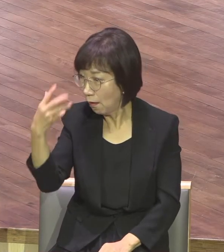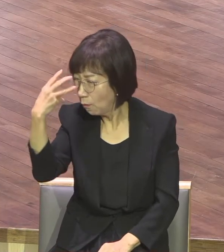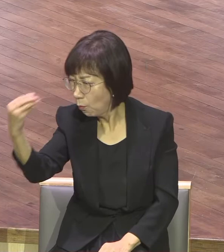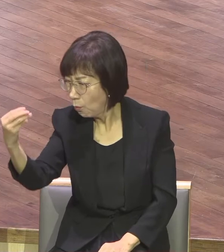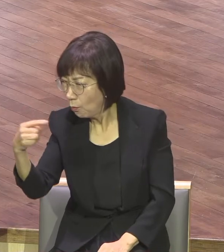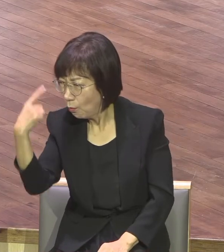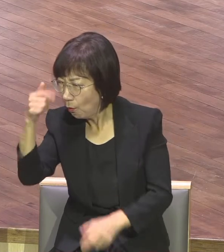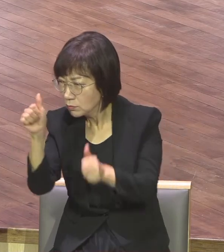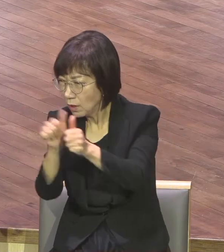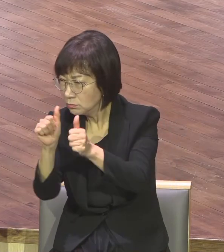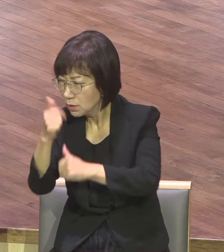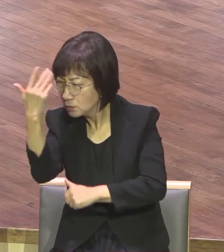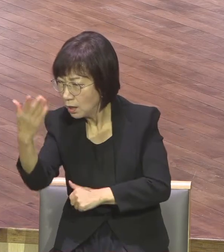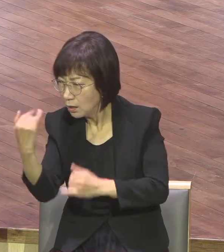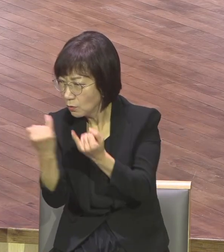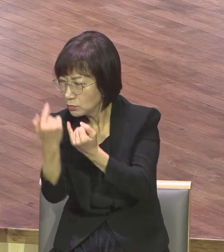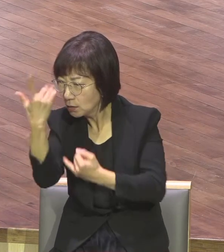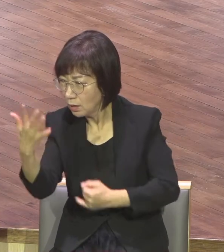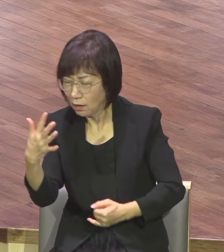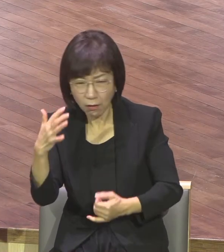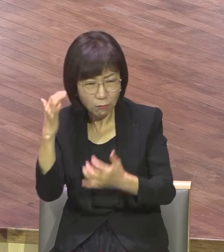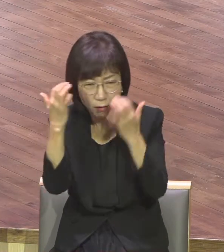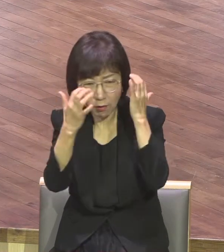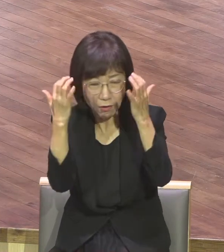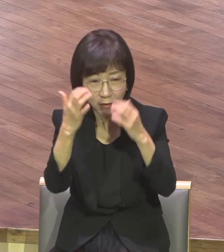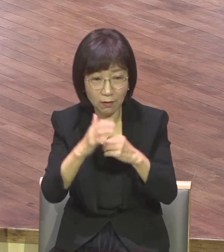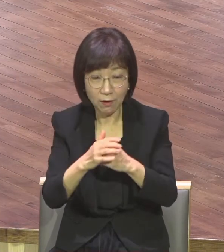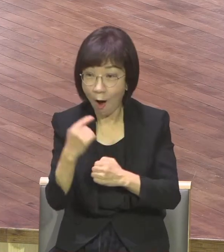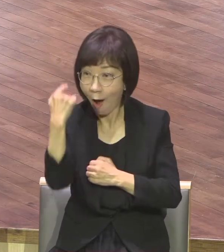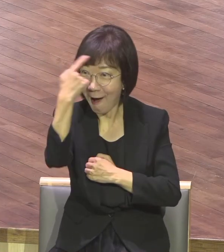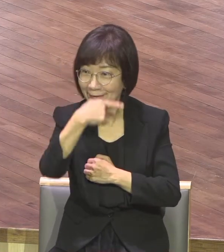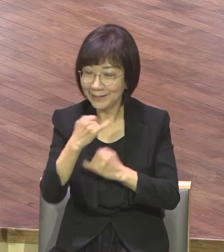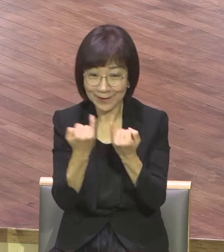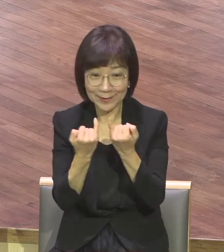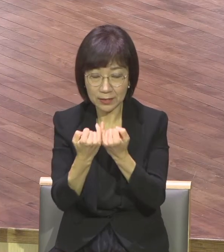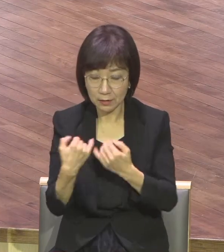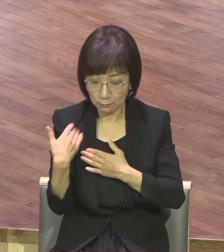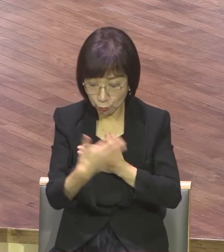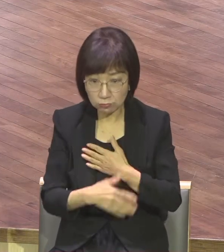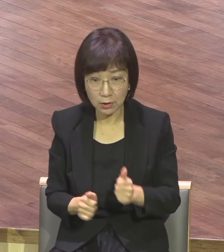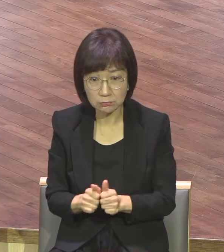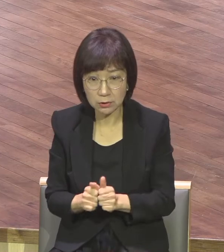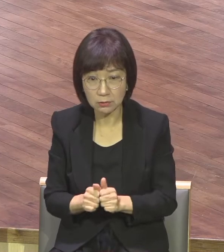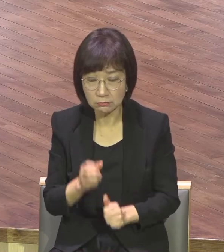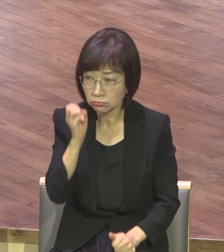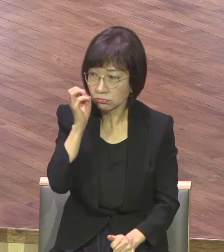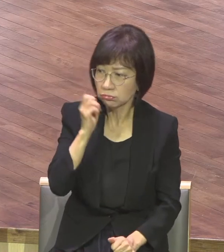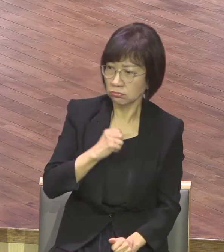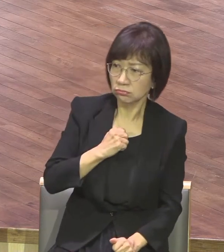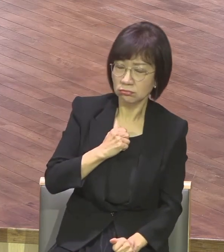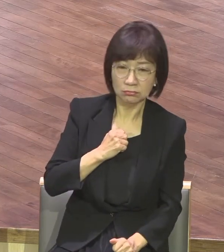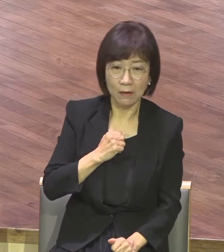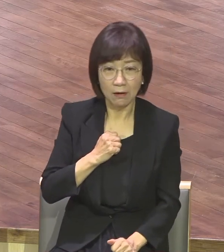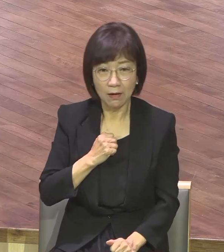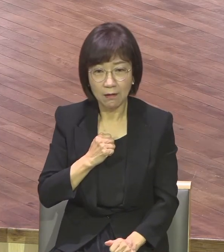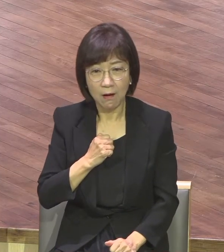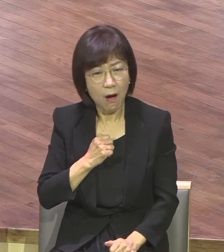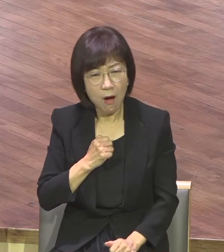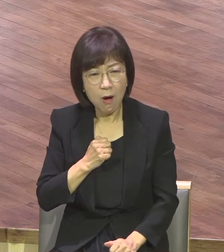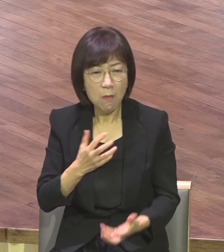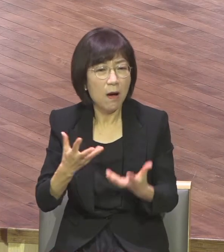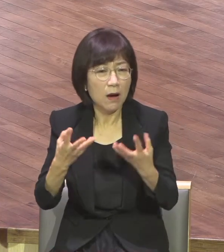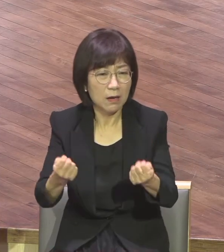몸은 남자 같은데 얼굴은 여자야. 그냥 그렇게 양성애자들이 많아요.